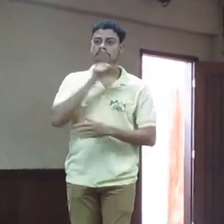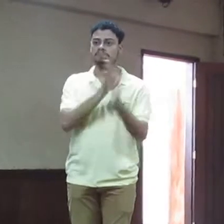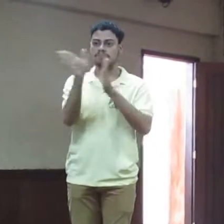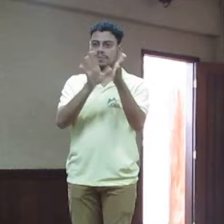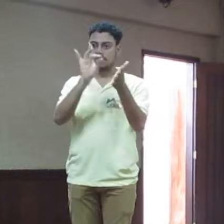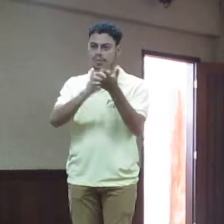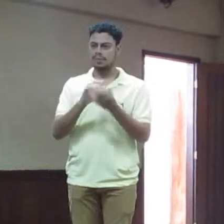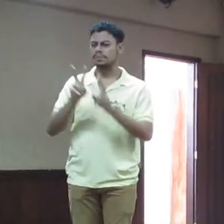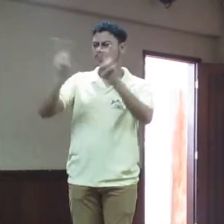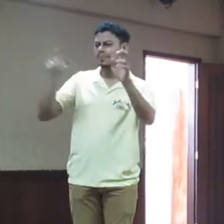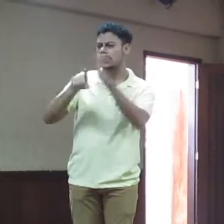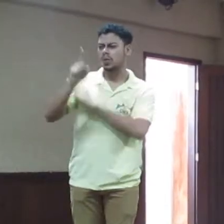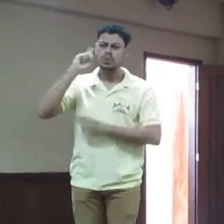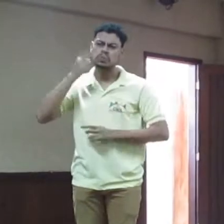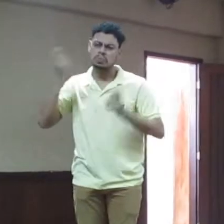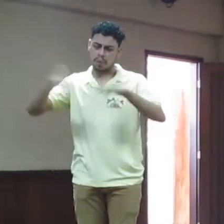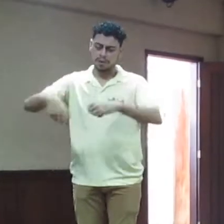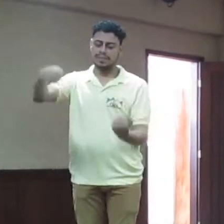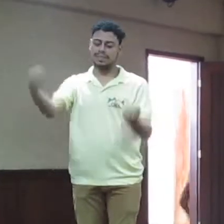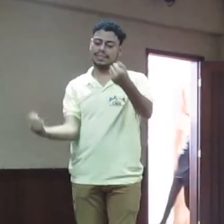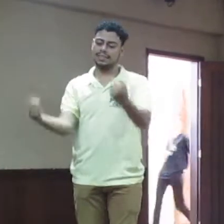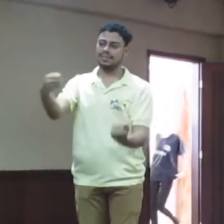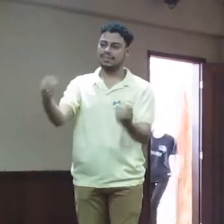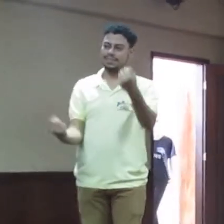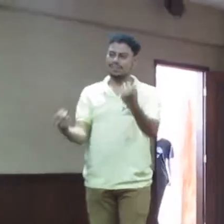O surdo pode dirigir, gente? Sim.